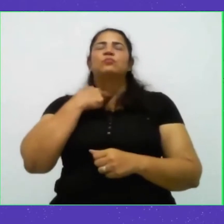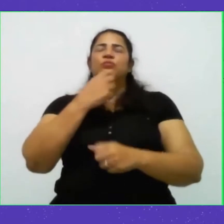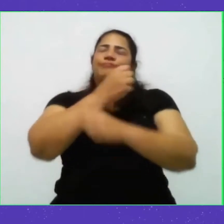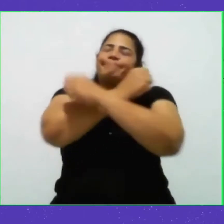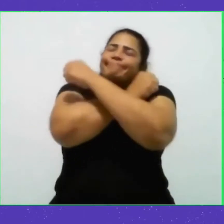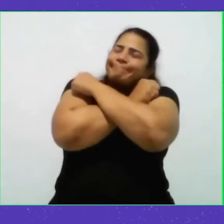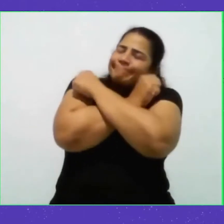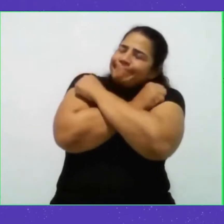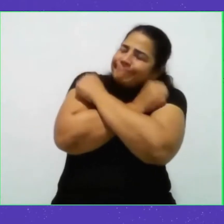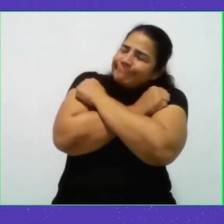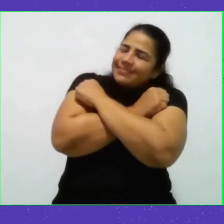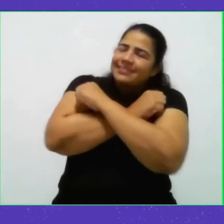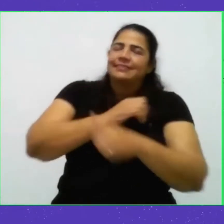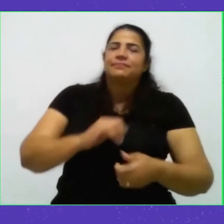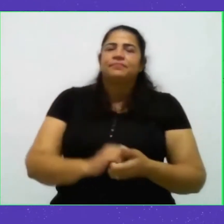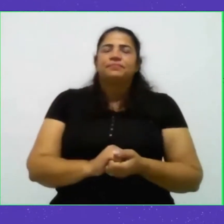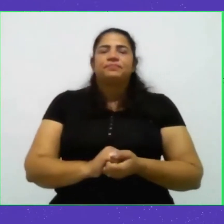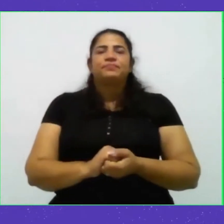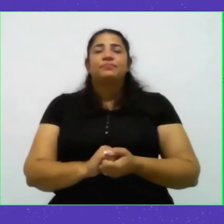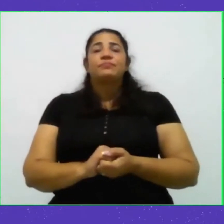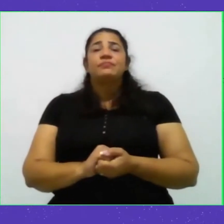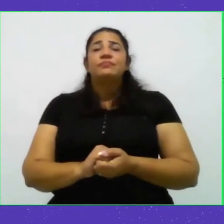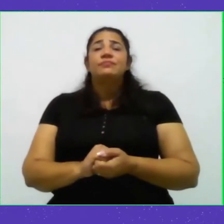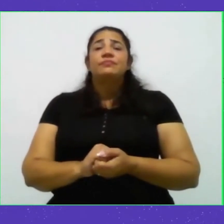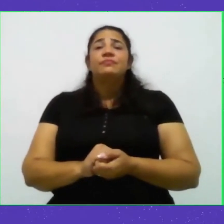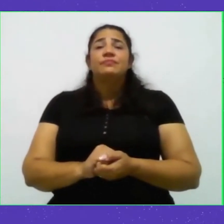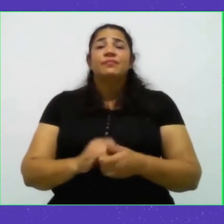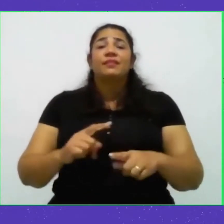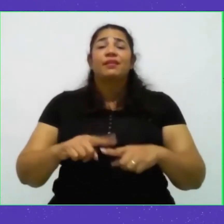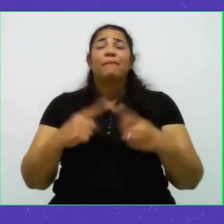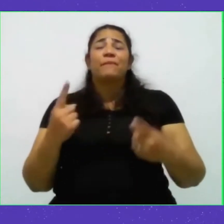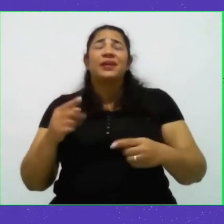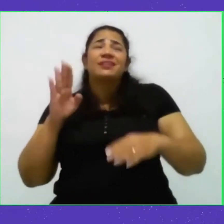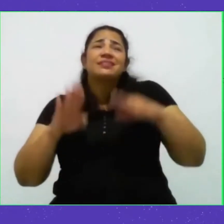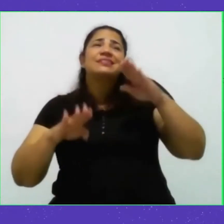que nós estamos vivendo. Mas com os irmãos a gente tem esse carinho todo,